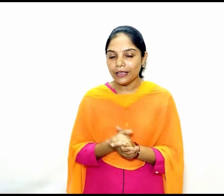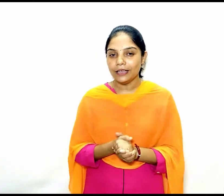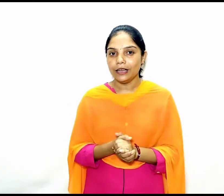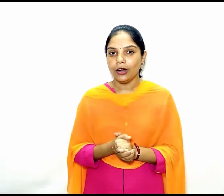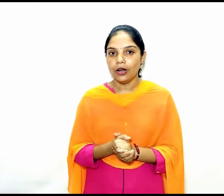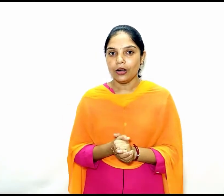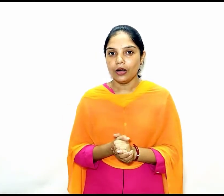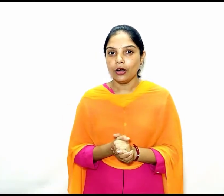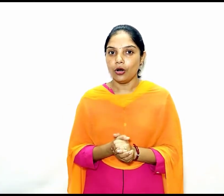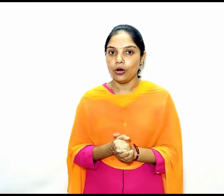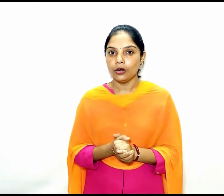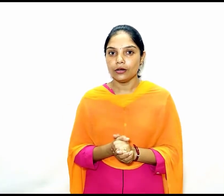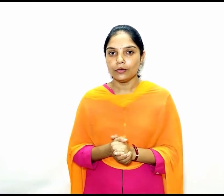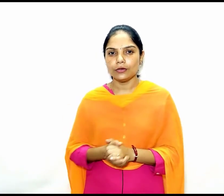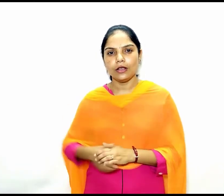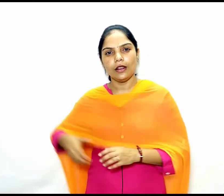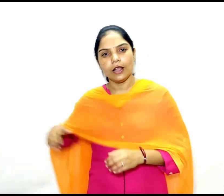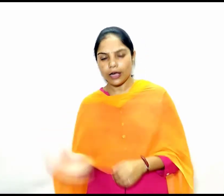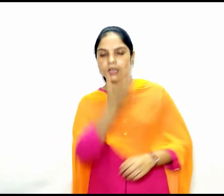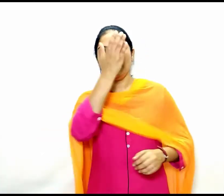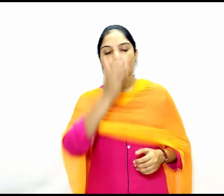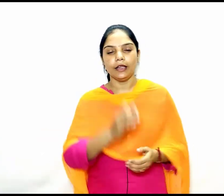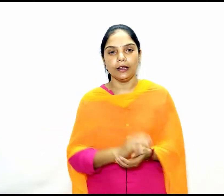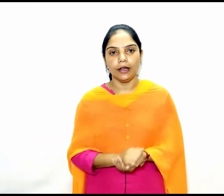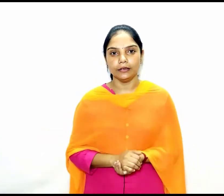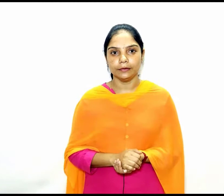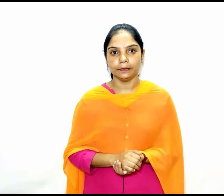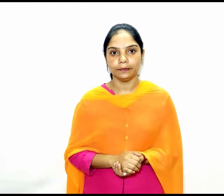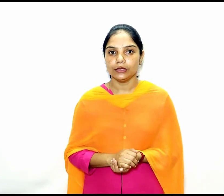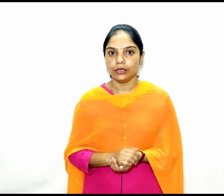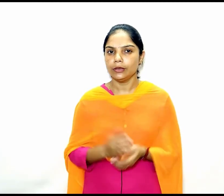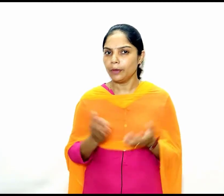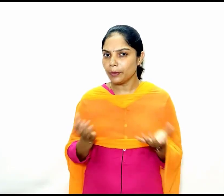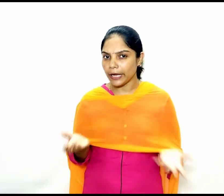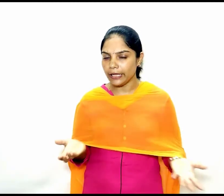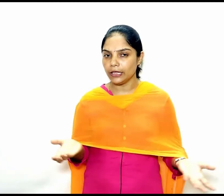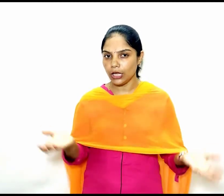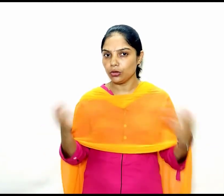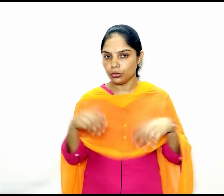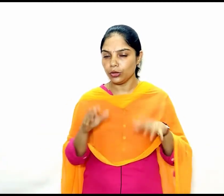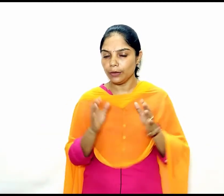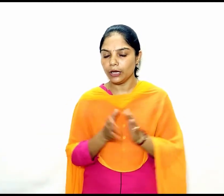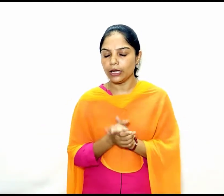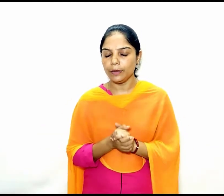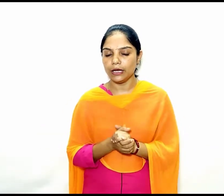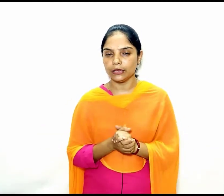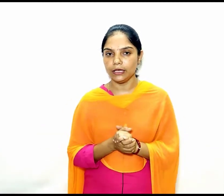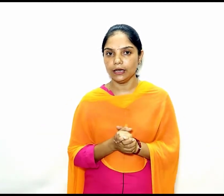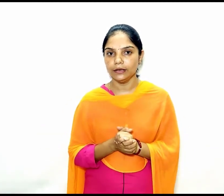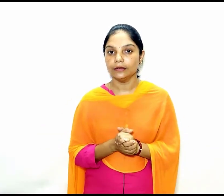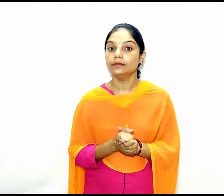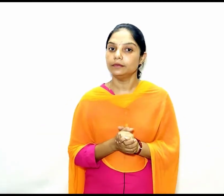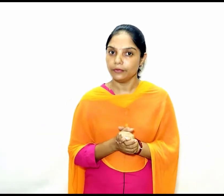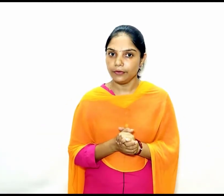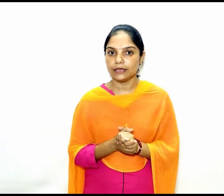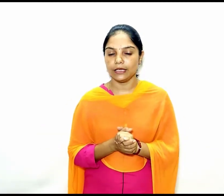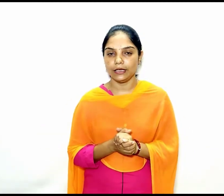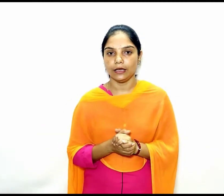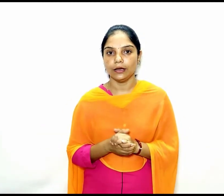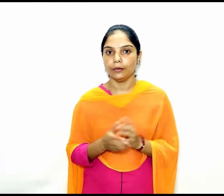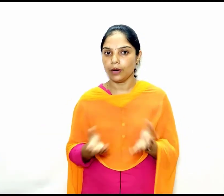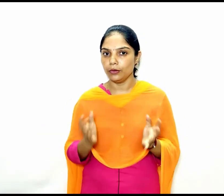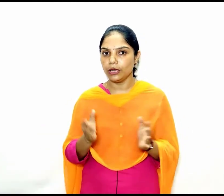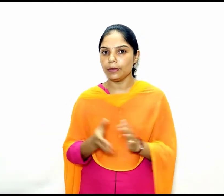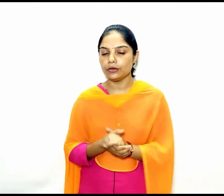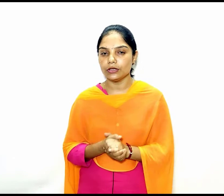फुटबॉल है, और उसे लगा दिए एक लात कि जब हम खेलते हैं तो थोड़ी हमें गर्मी लगती है ना, वैसे